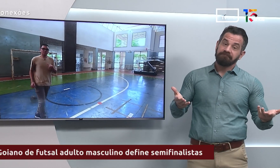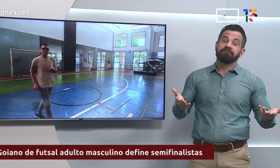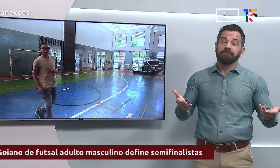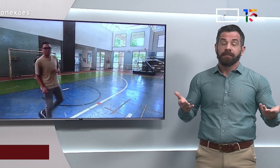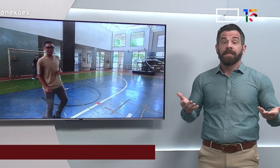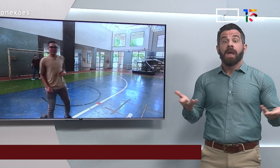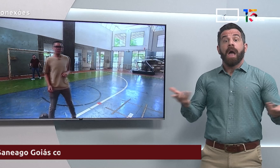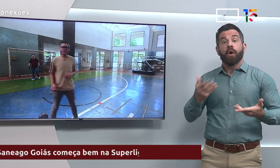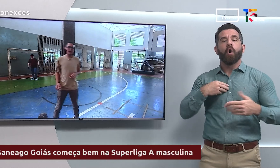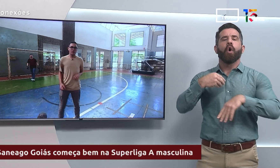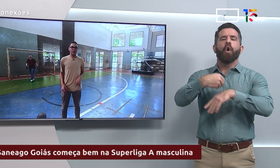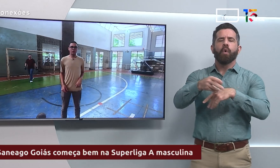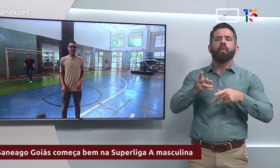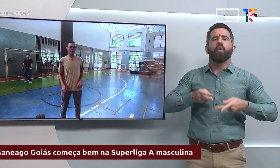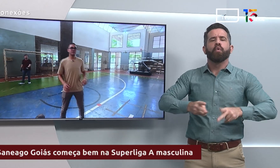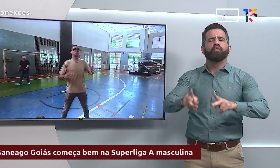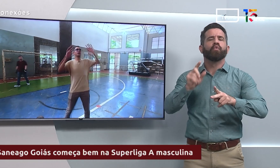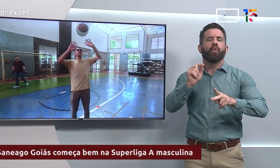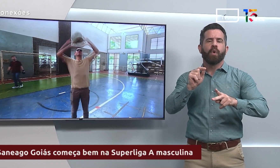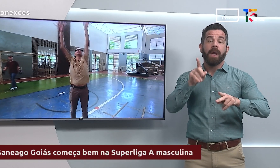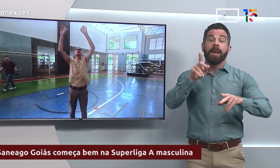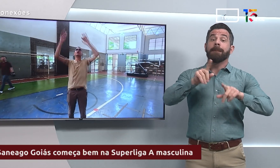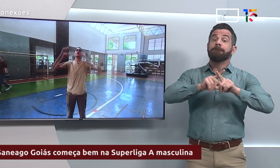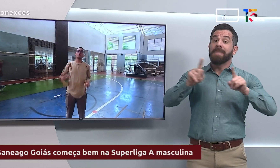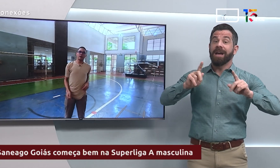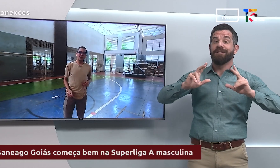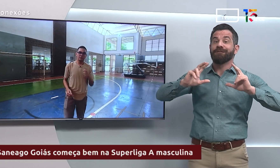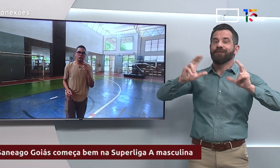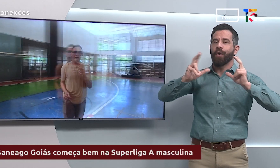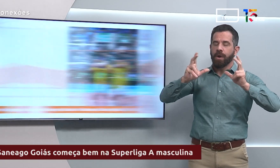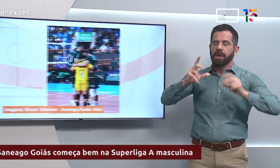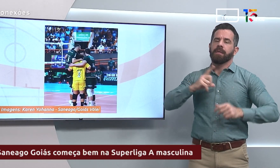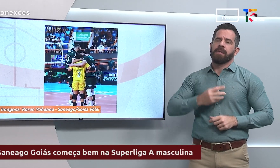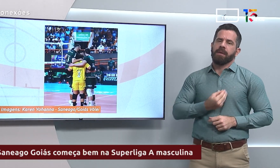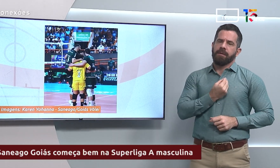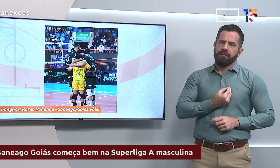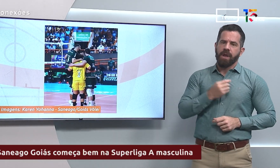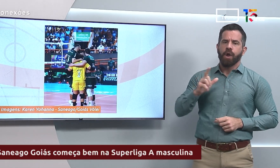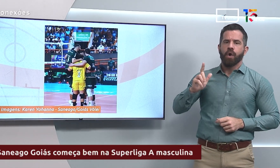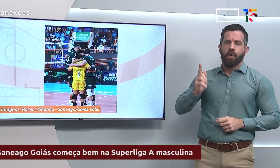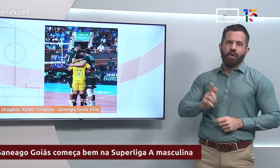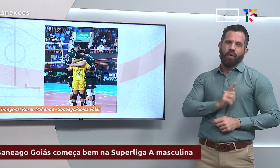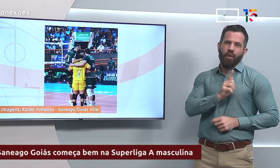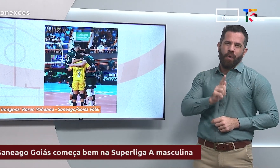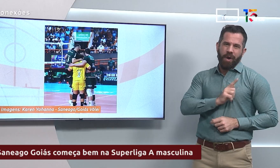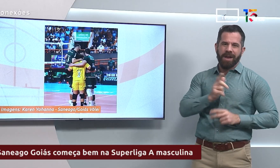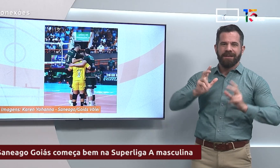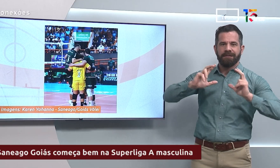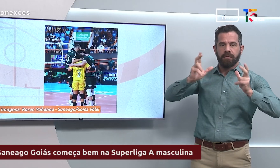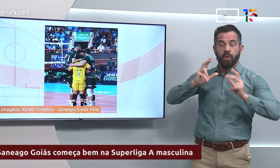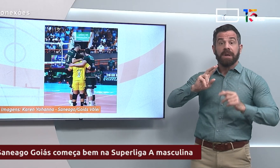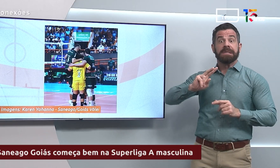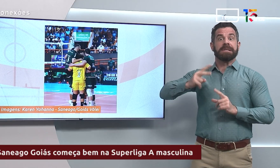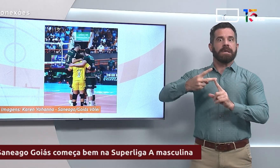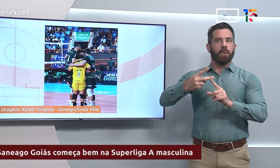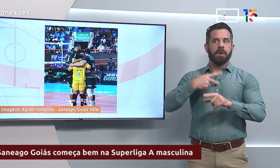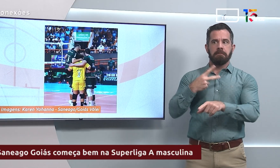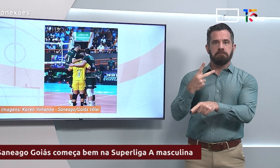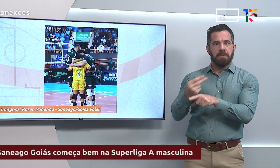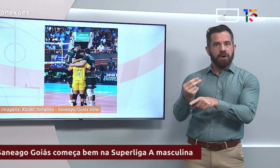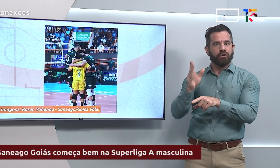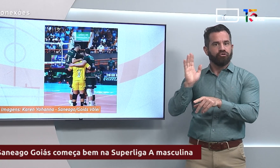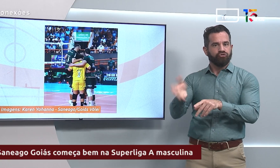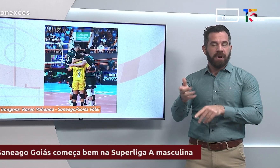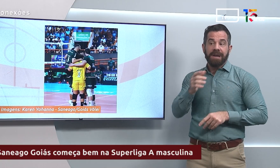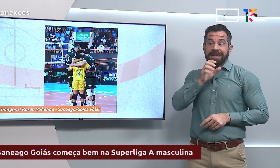Nós vamos continuar na quadra, mas agora a bola vai subir. O Goiás Vôlei venceu a segunda partida seguida na Superliga A. No último sábado,